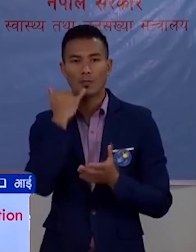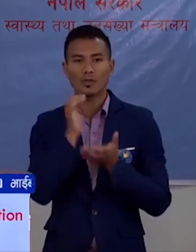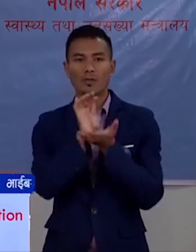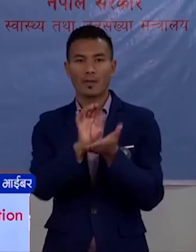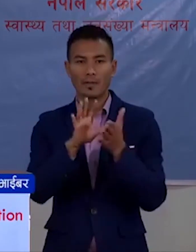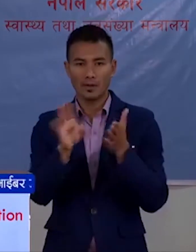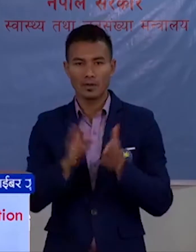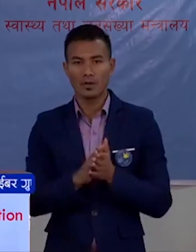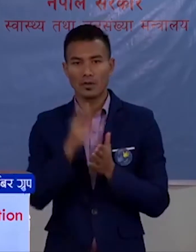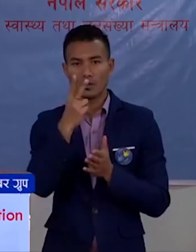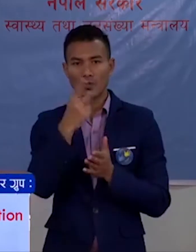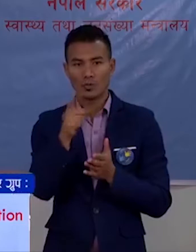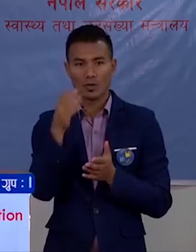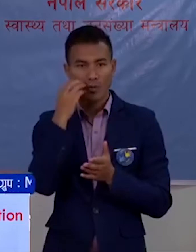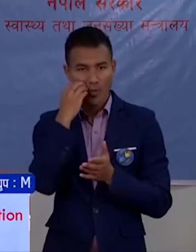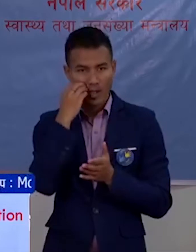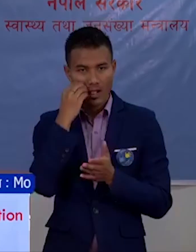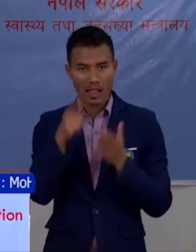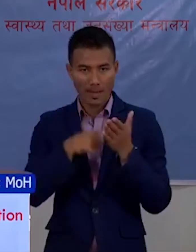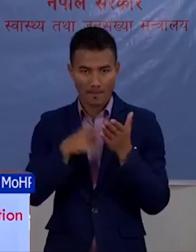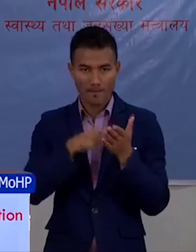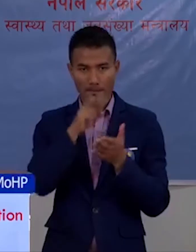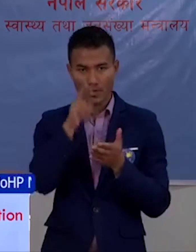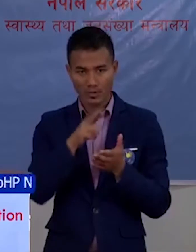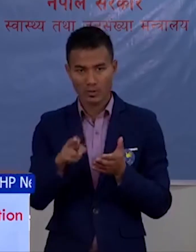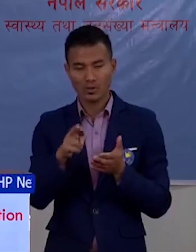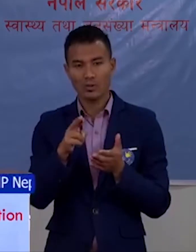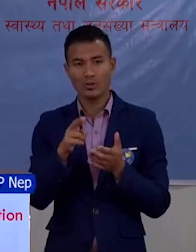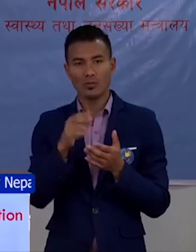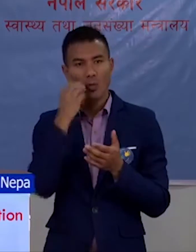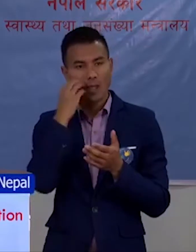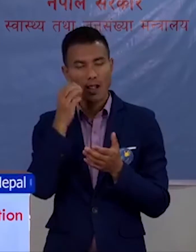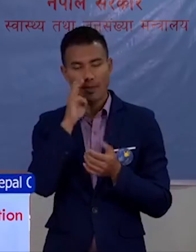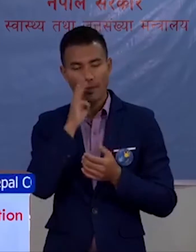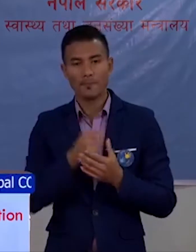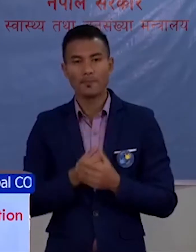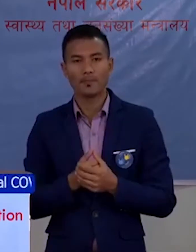मार्फत। हाम्रो 2 मोबाइल एप्लिकेसनहरू छ। मोबाइलमा